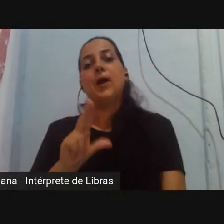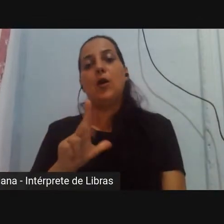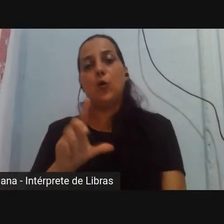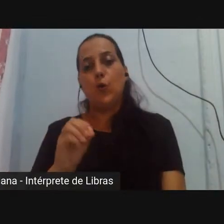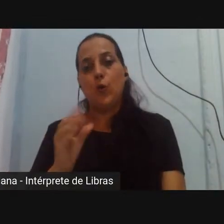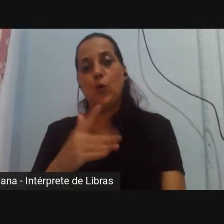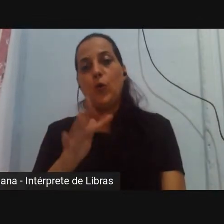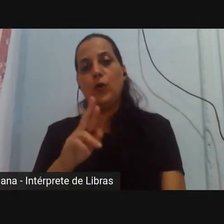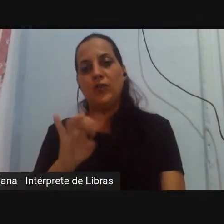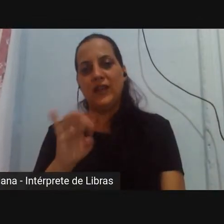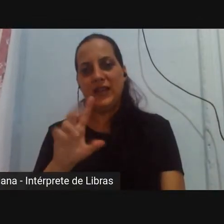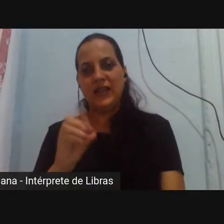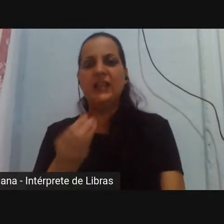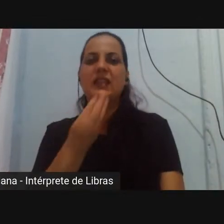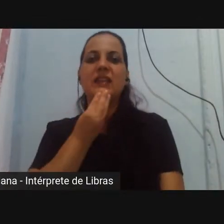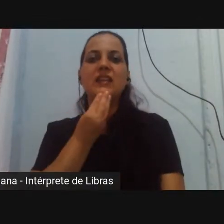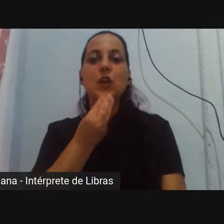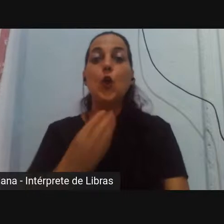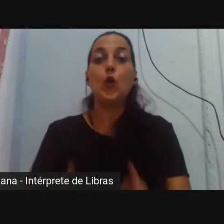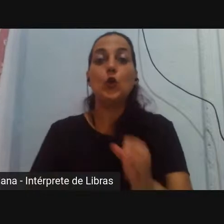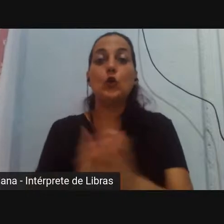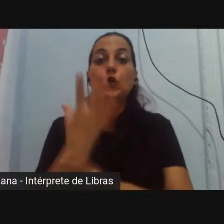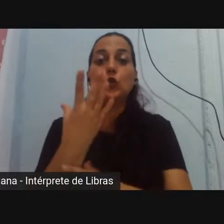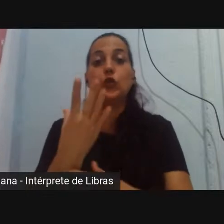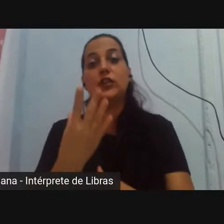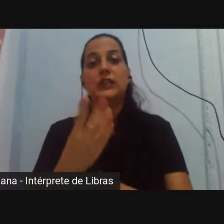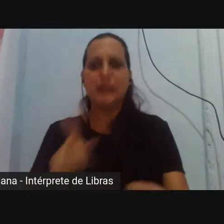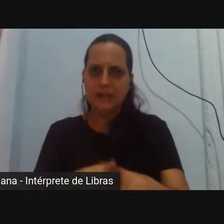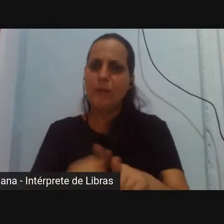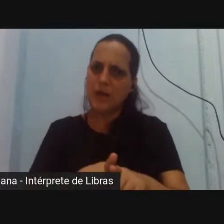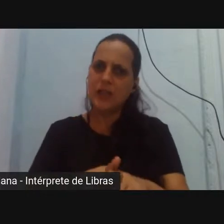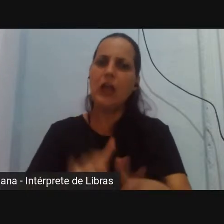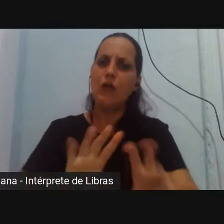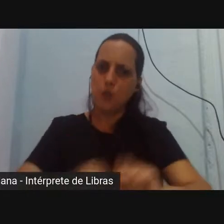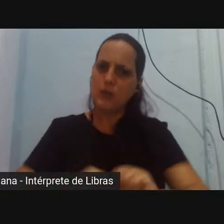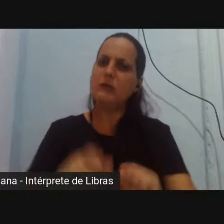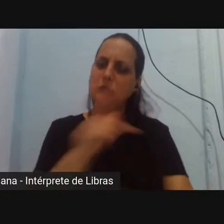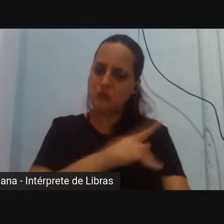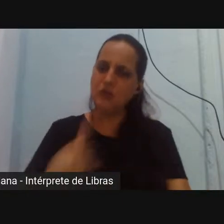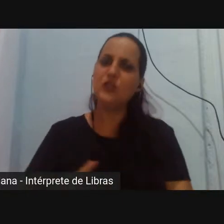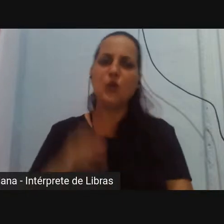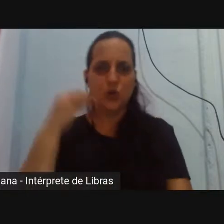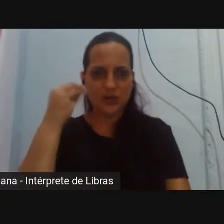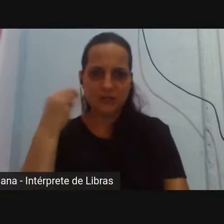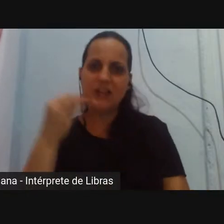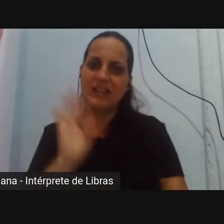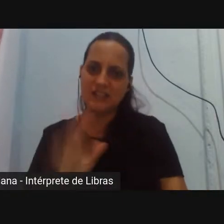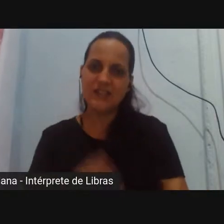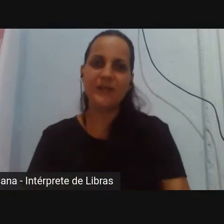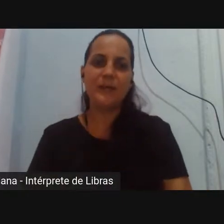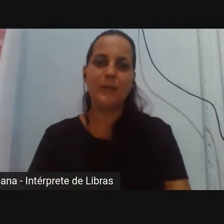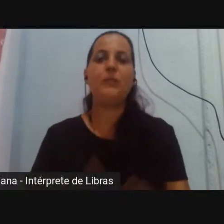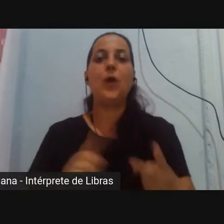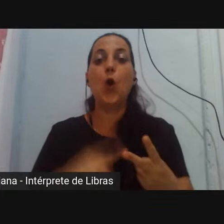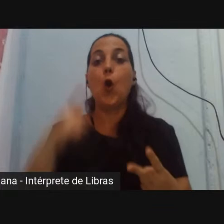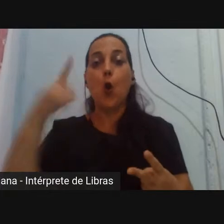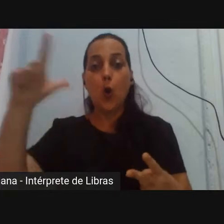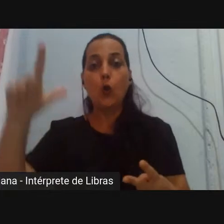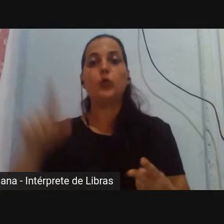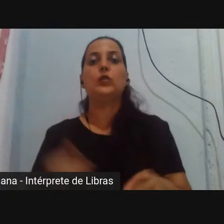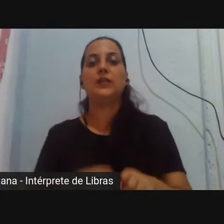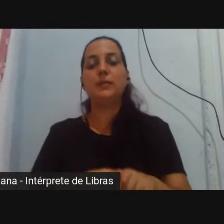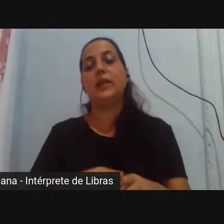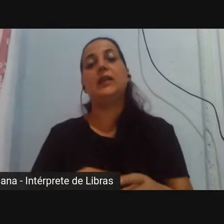para professores já em atividade também. O Ciências Sem Fronteiras abre a possibilidade de